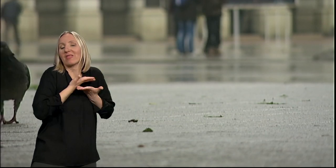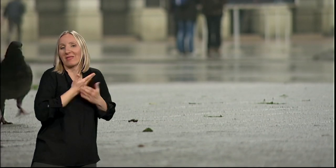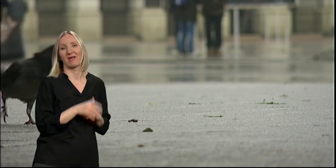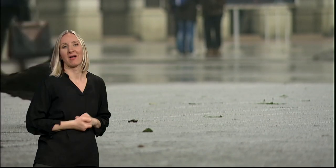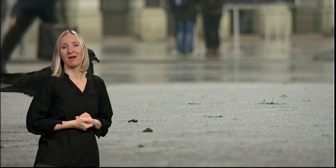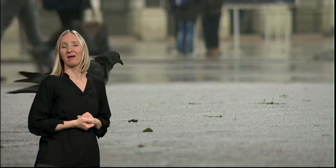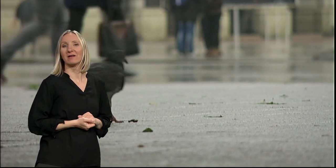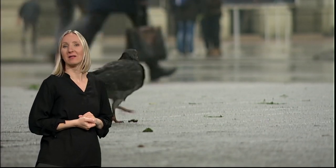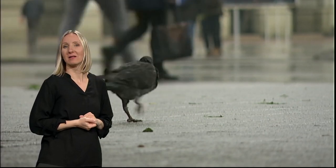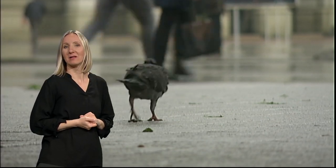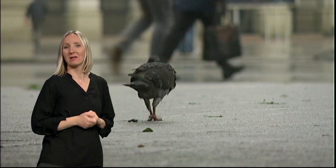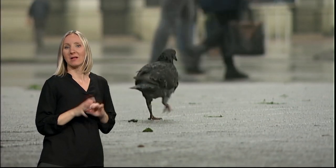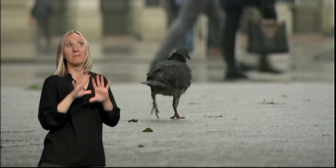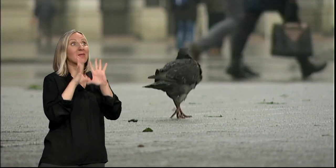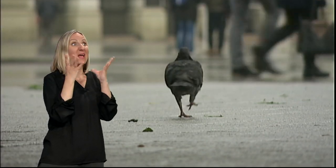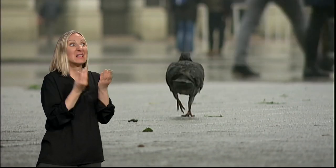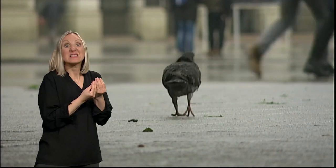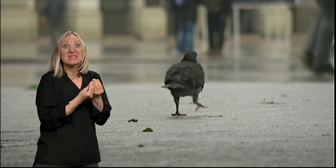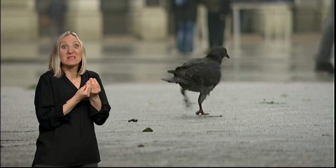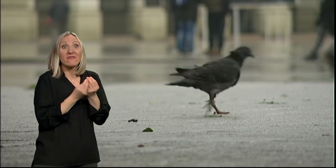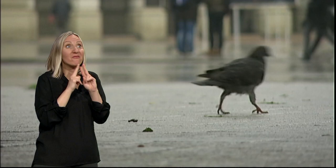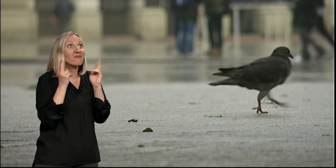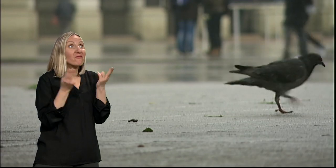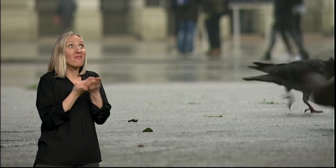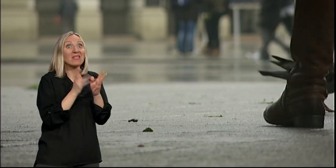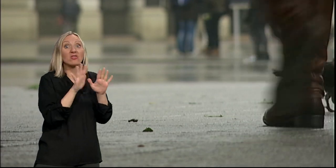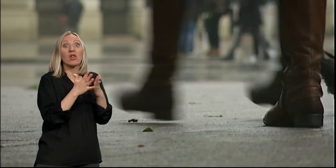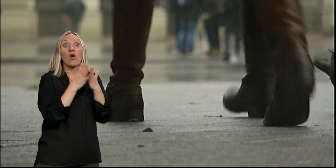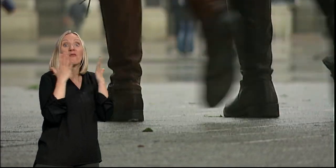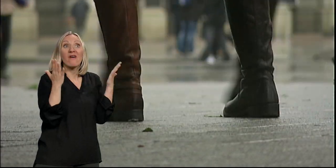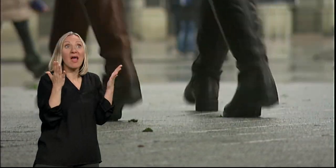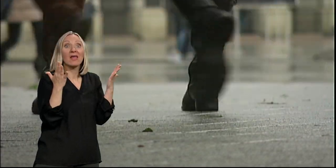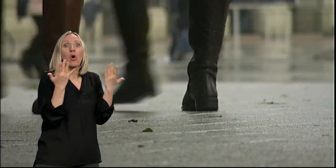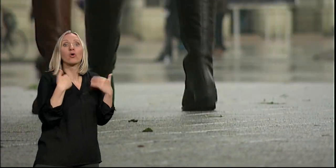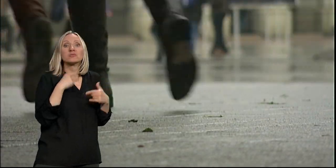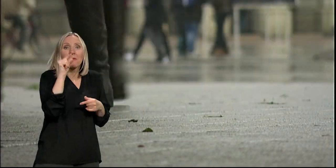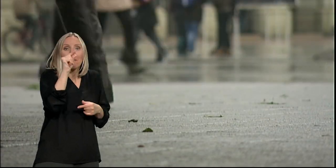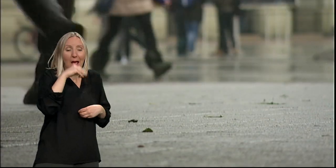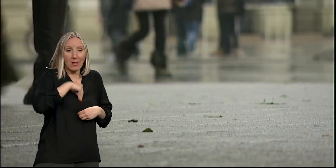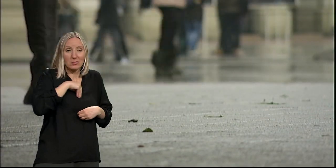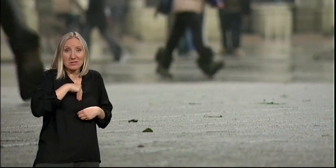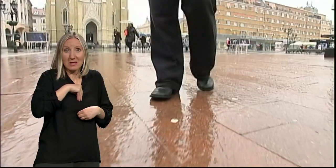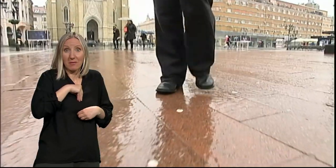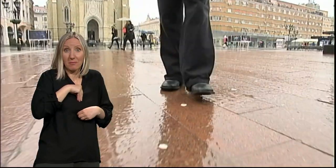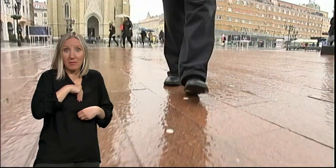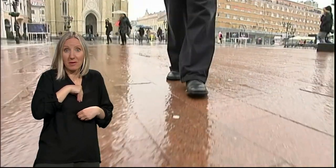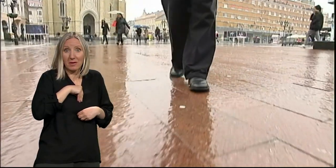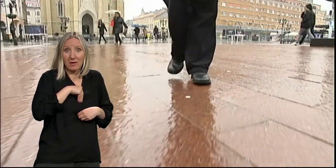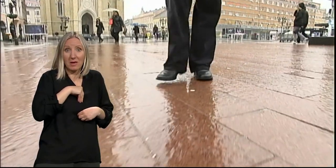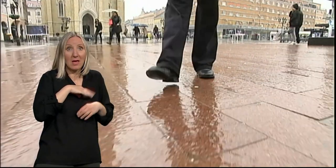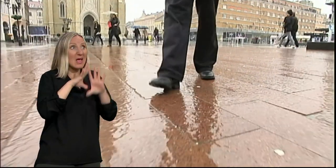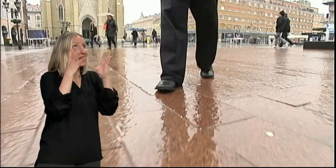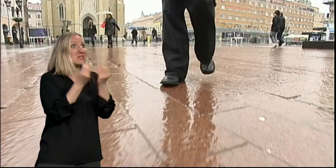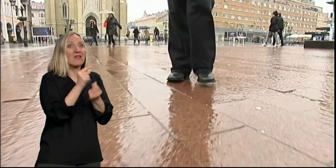Sve je samo toliko veliko koliko smo mi mali u sebi. I sve je toliko malo koliko smo mi u sebi